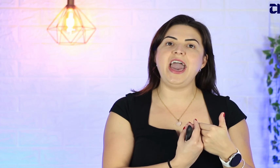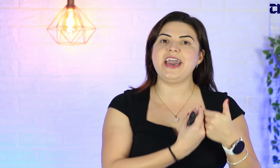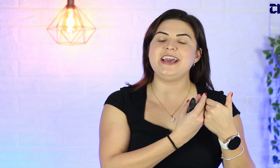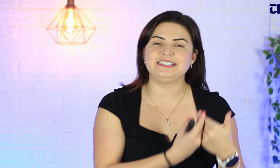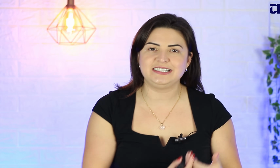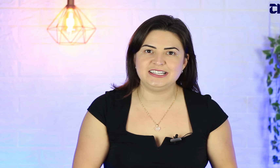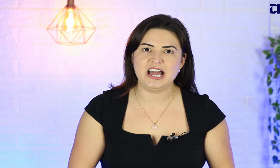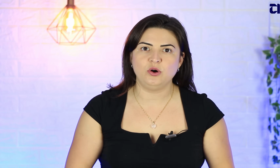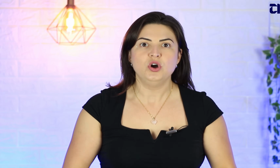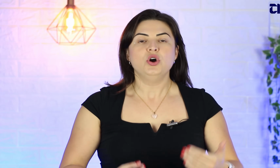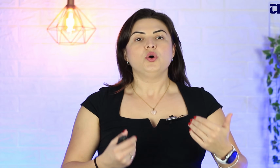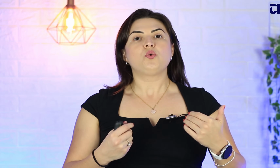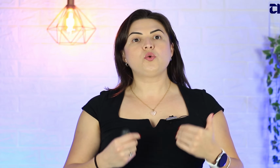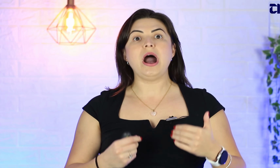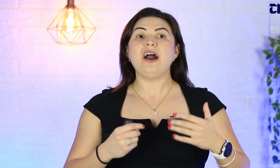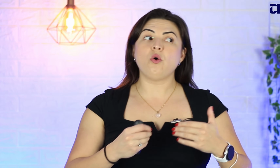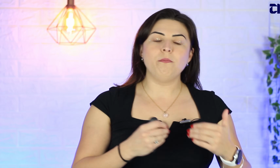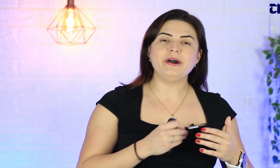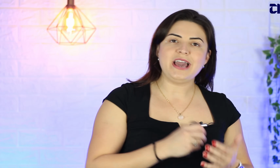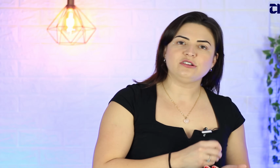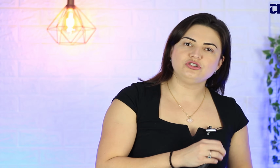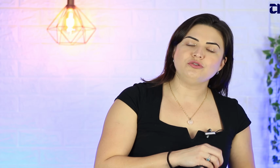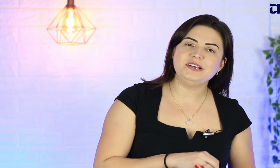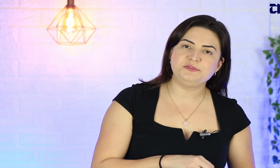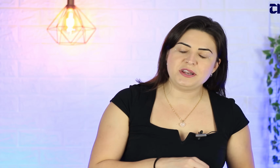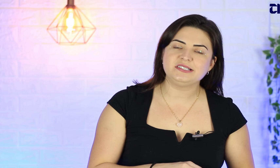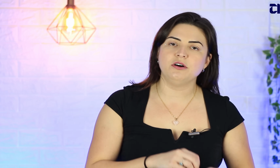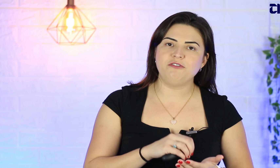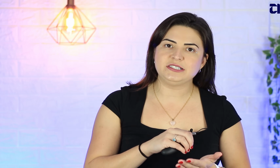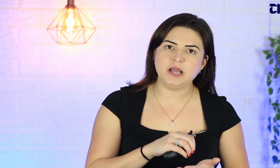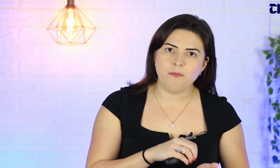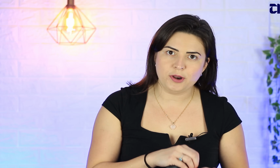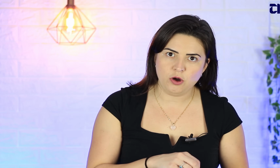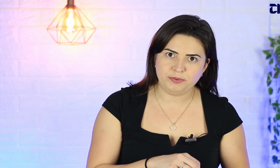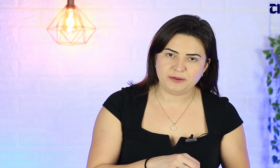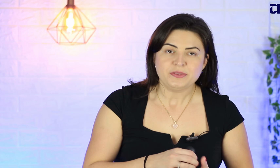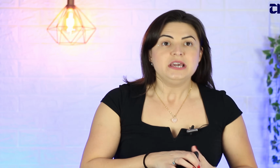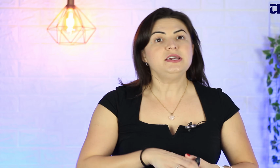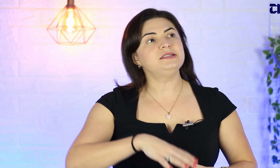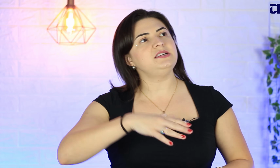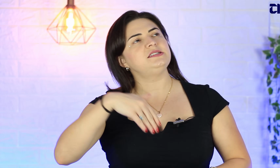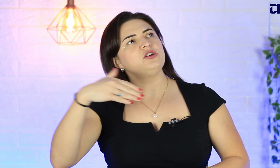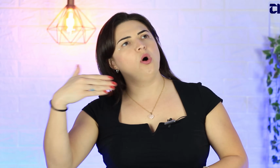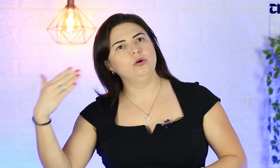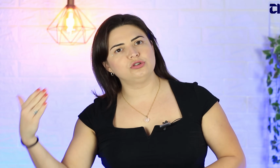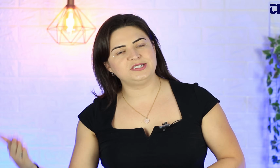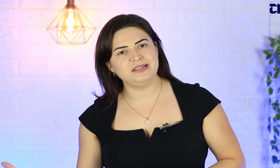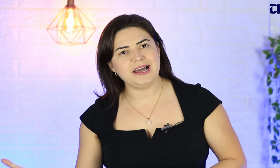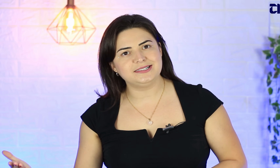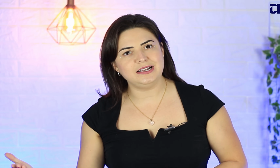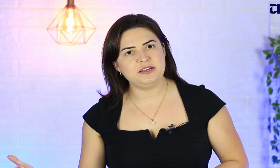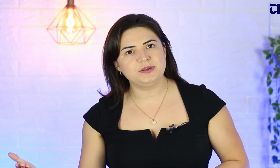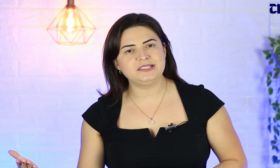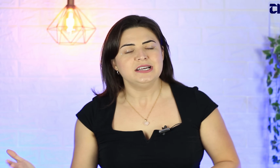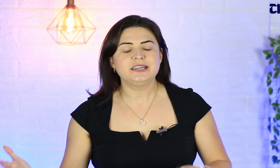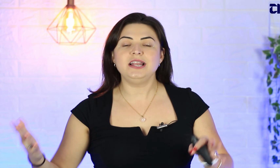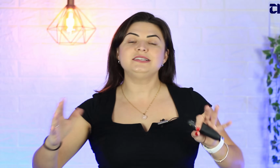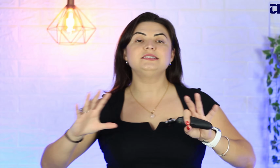é esse sinal acompanhado de uma expressão facial própria. E existem outros sinais da Libras que eles